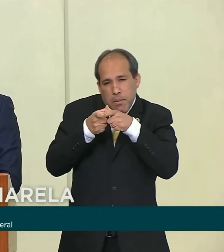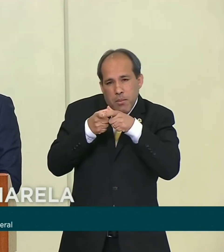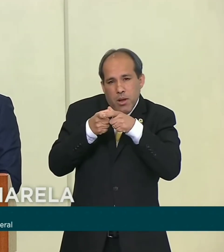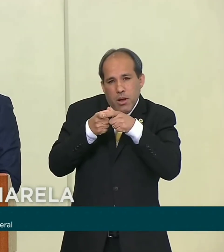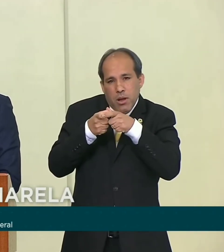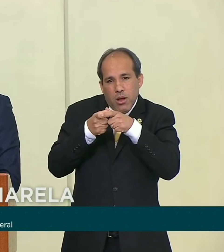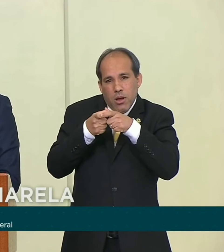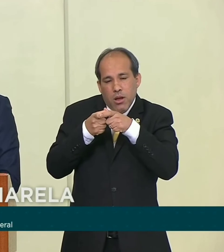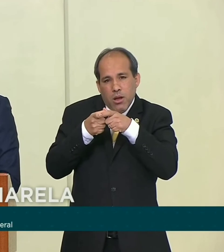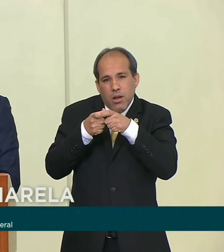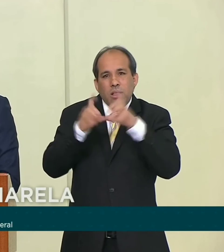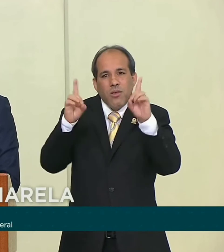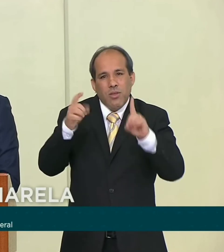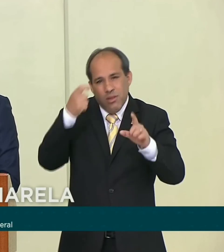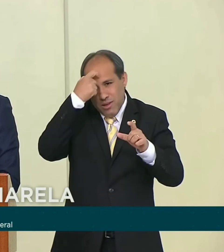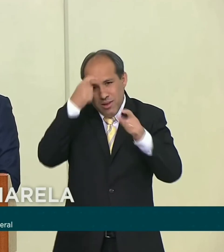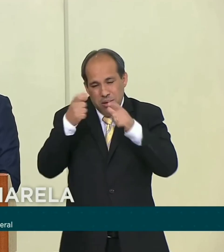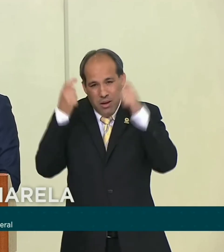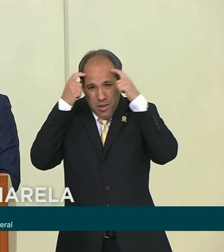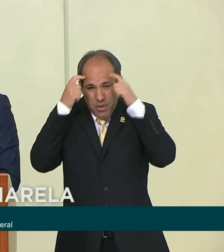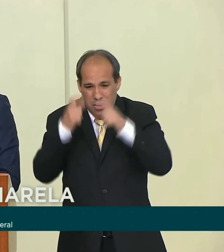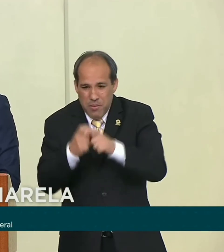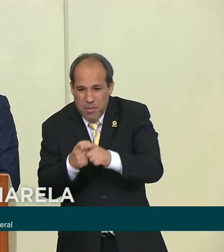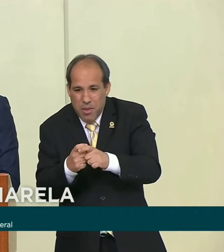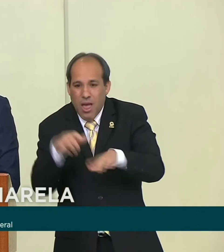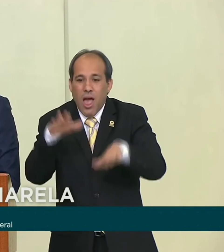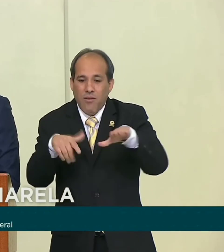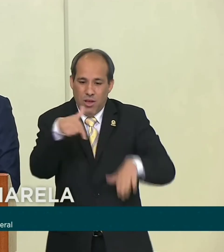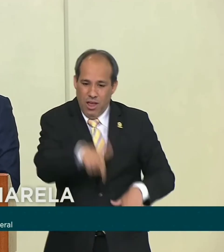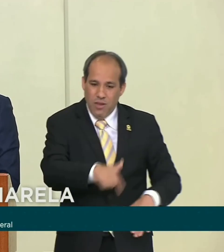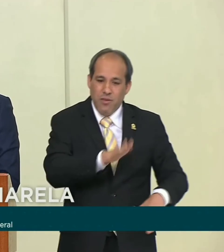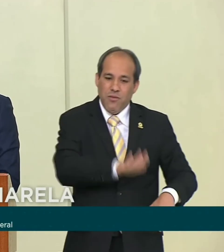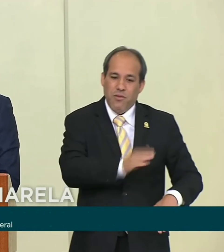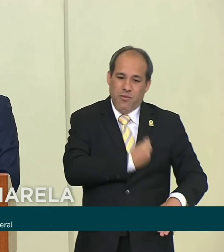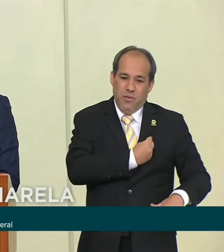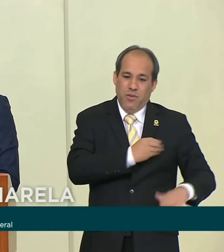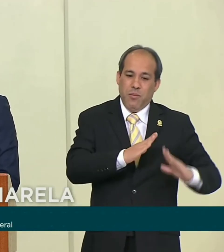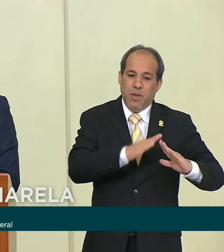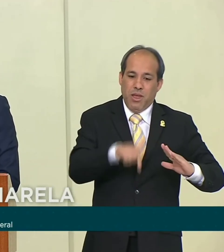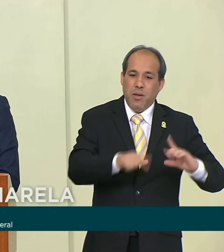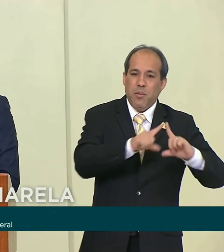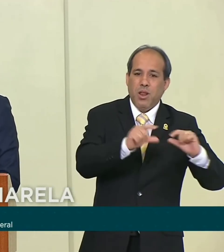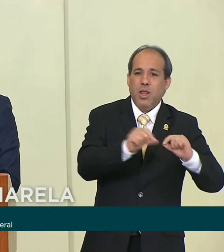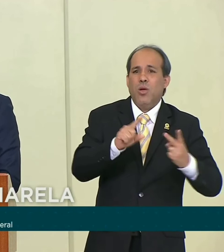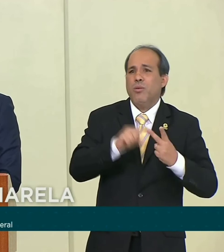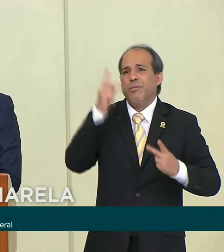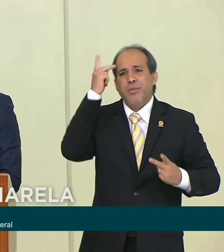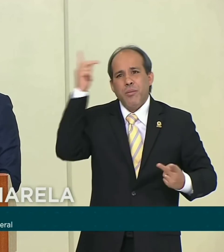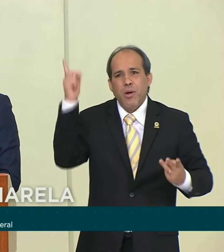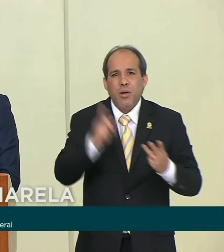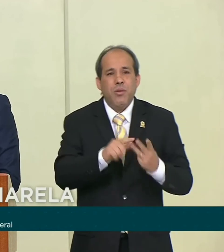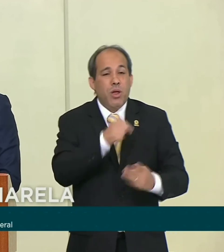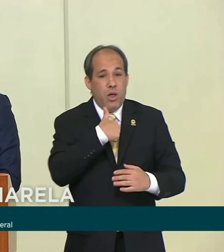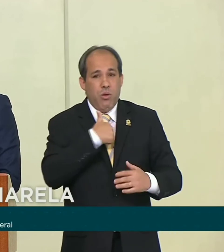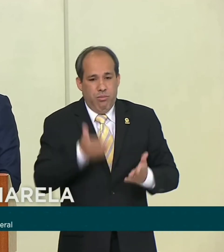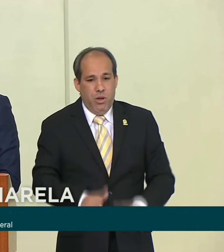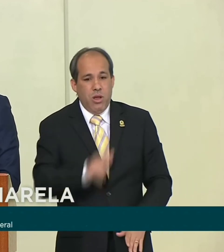e às vezes a gente fica aqui em Brasília eu sou carioca G1 em São Paulo